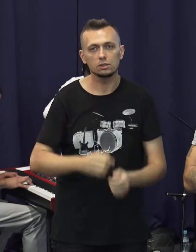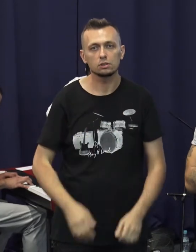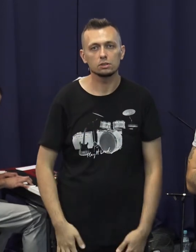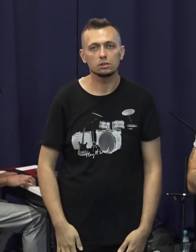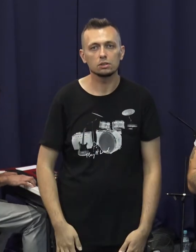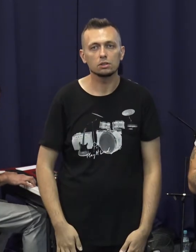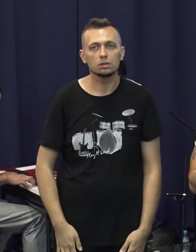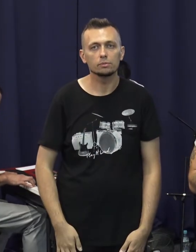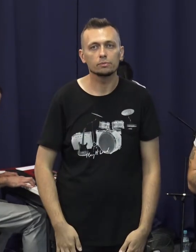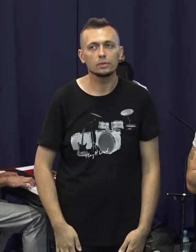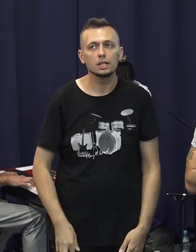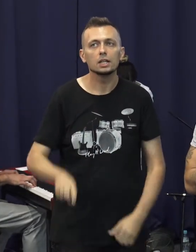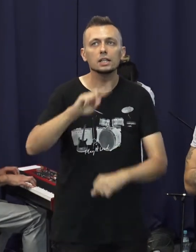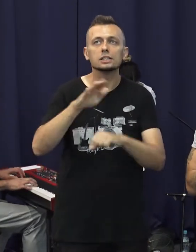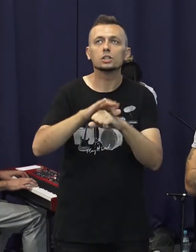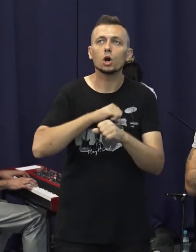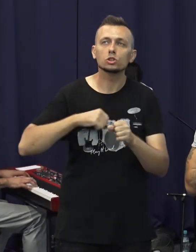i uznasz Go za Pana życia,